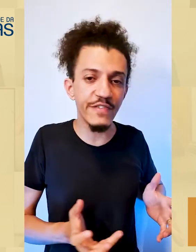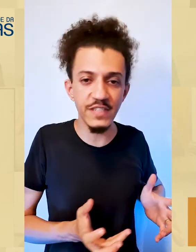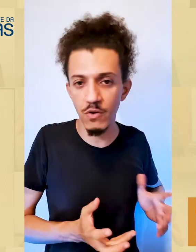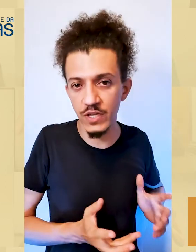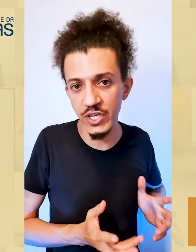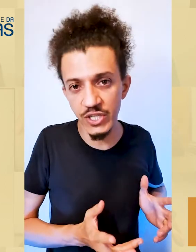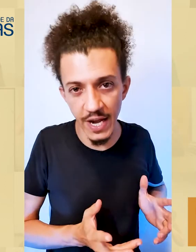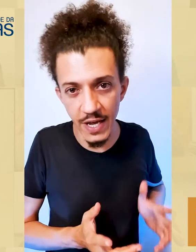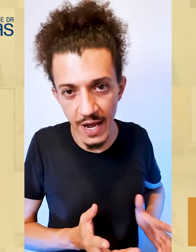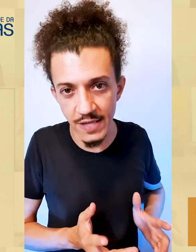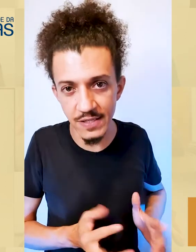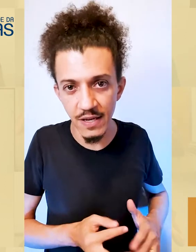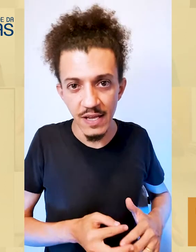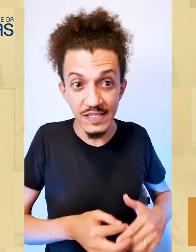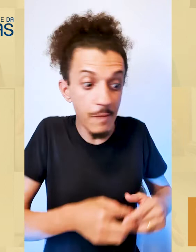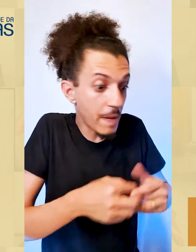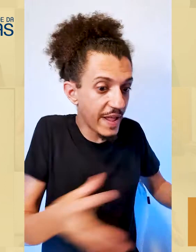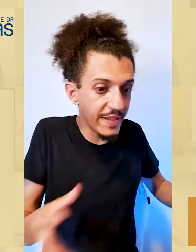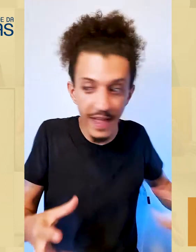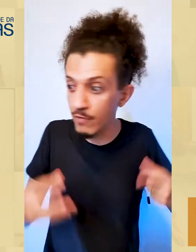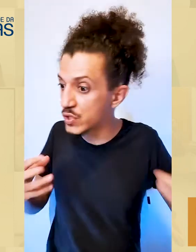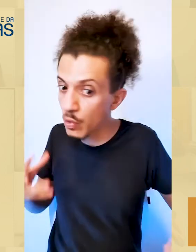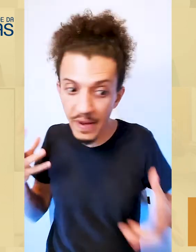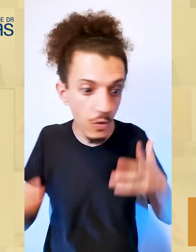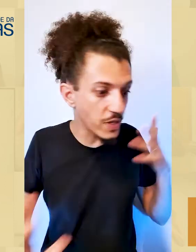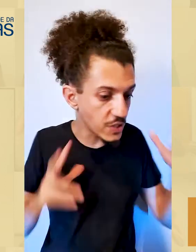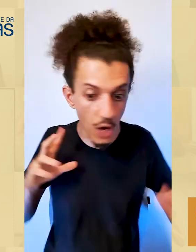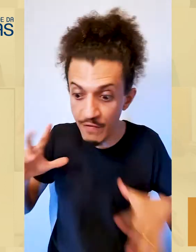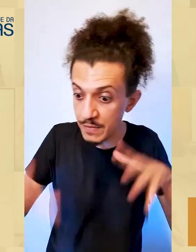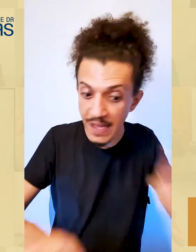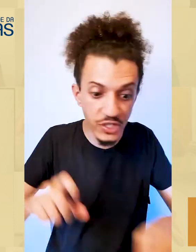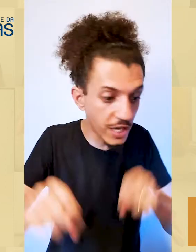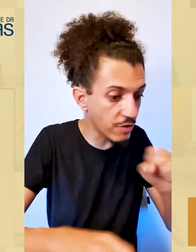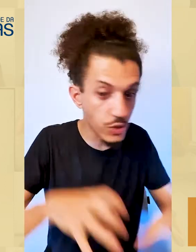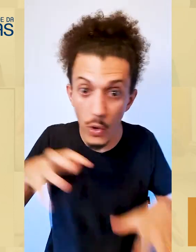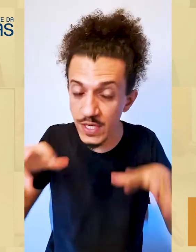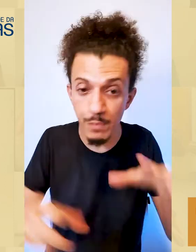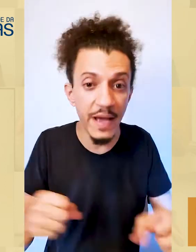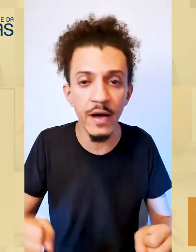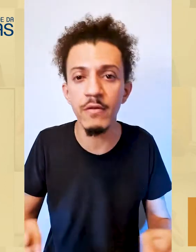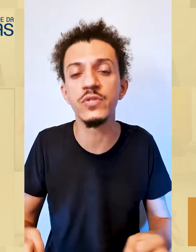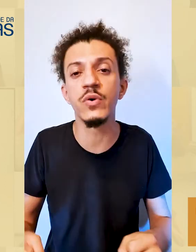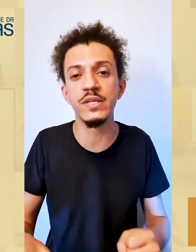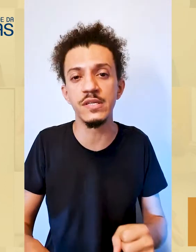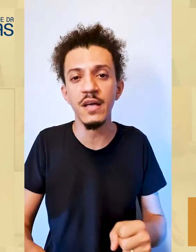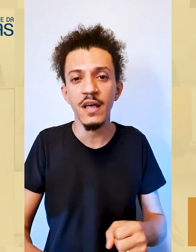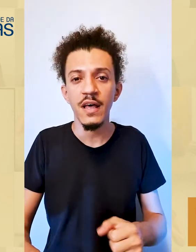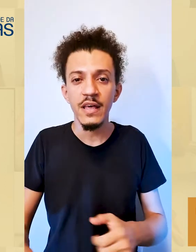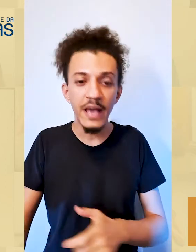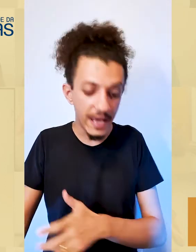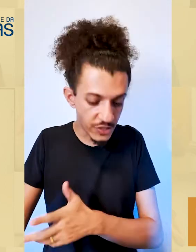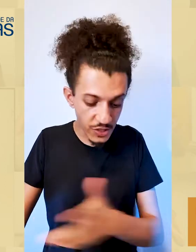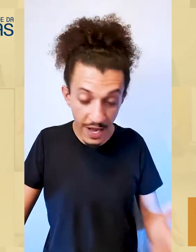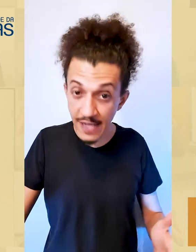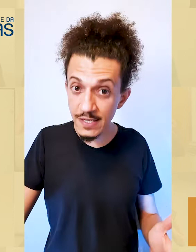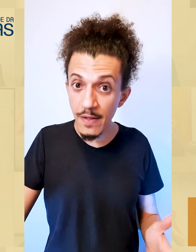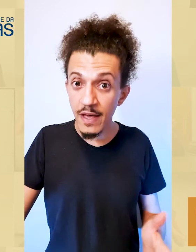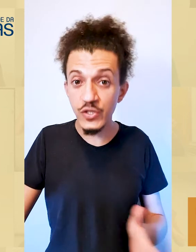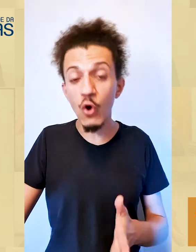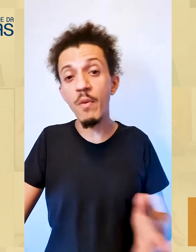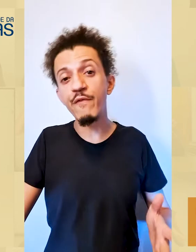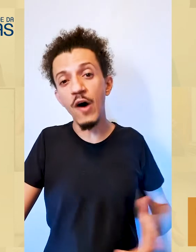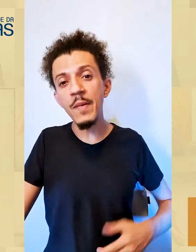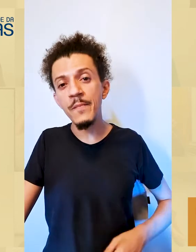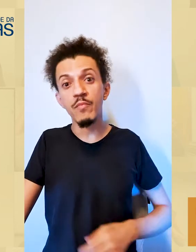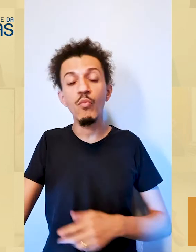gostava de fazer quando a gente era criança, sempre aprendendo, descobrindo coisas novas, mexendo nas coisas, pegando nas coisas. E aí a gente cresce e,